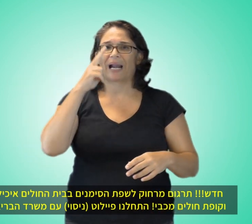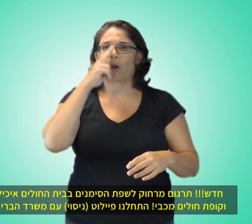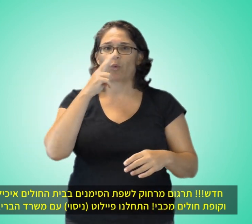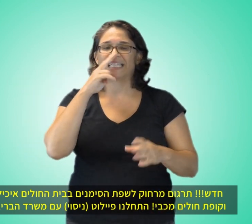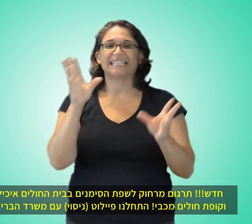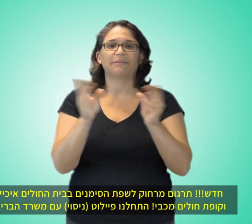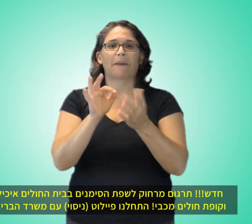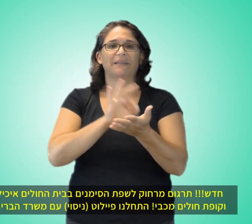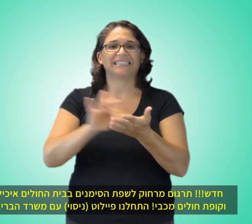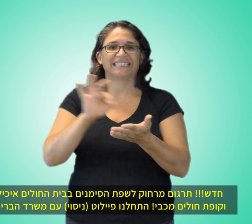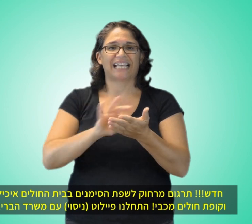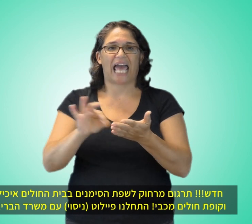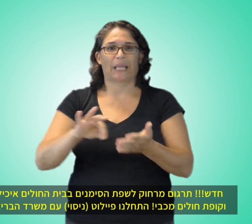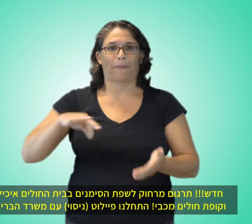ניסוי, עם משרד הבריאות.